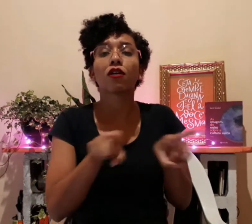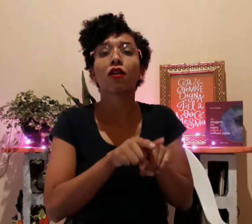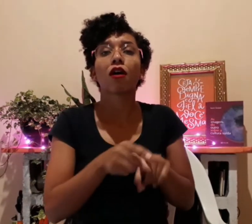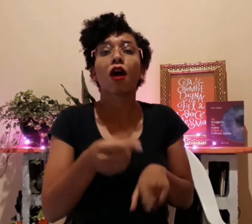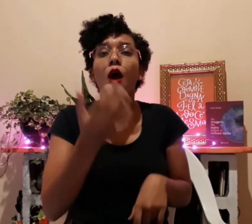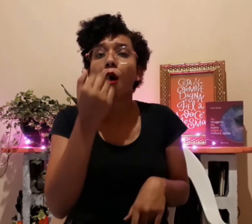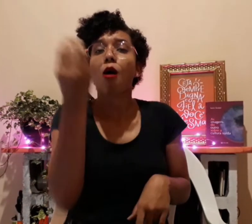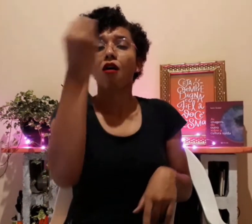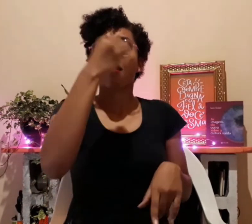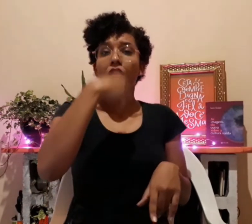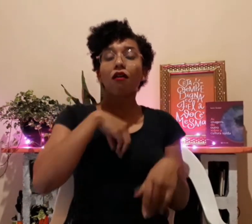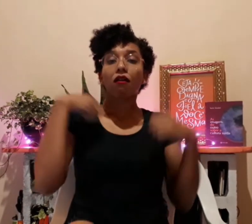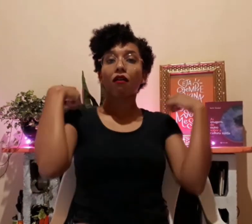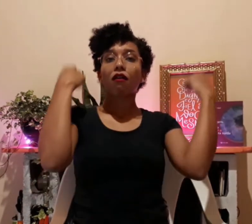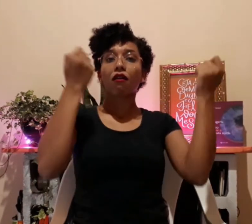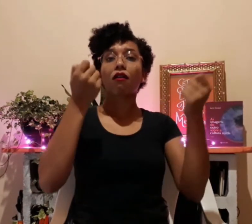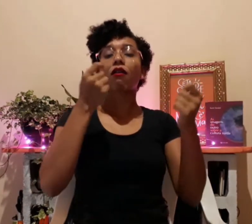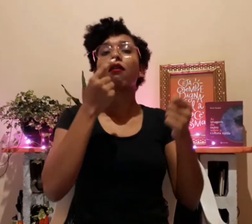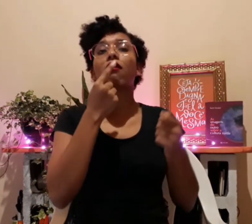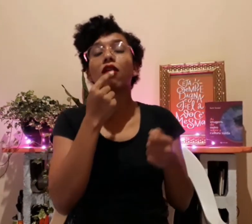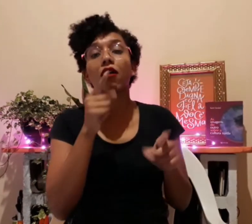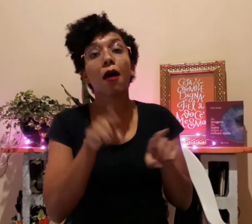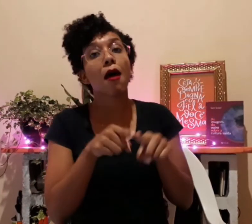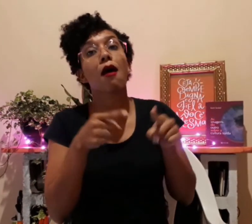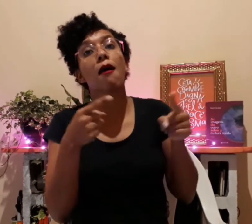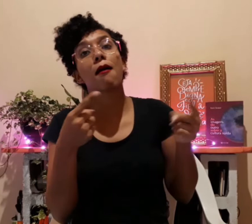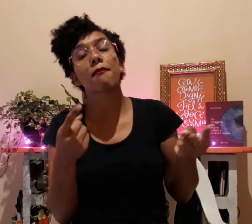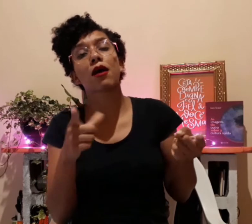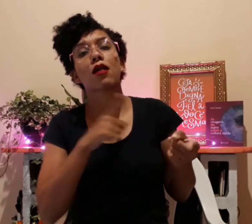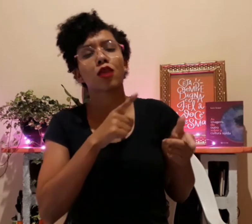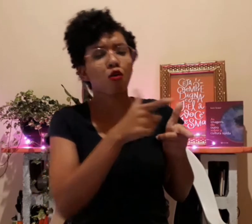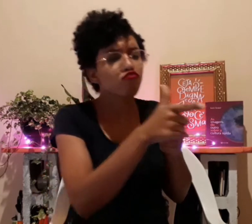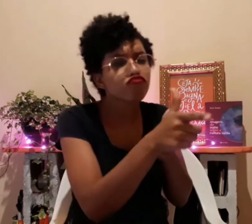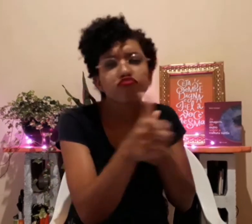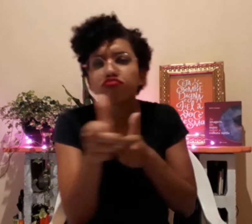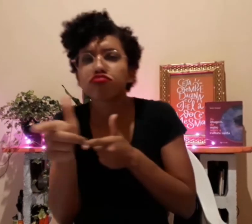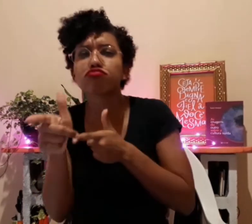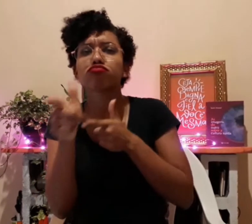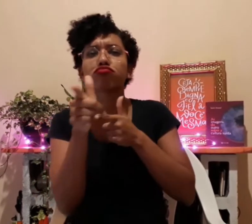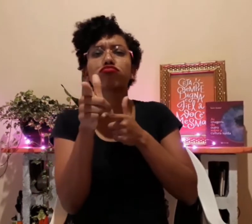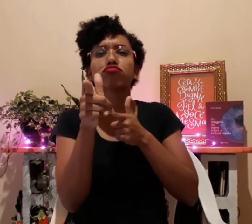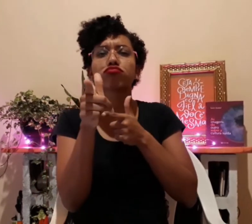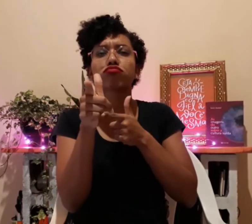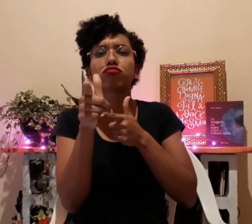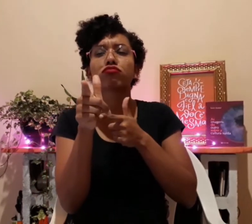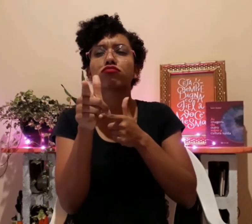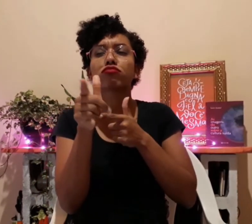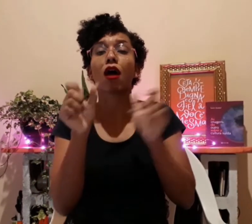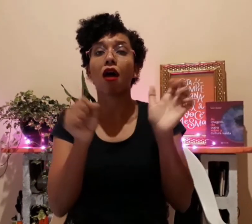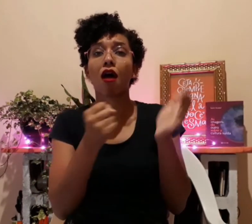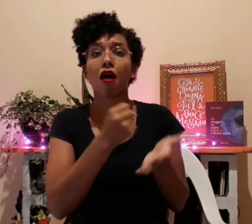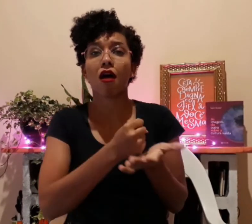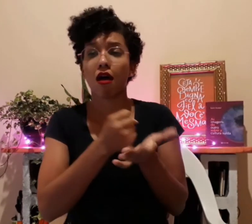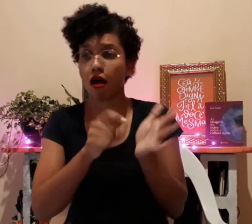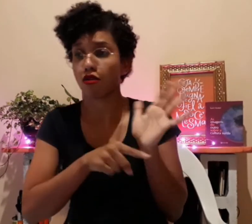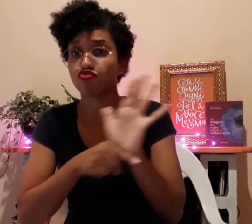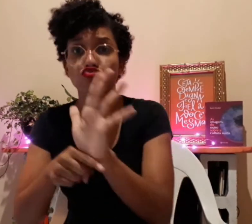Vermelho, certo? E aparece depois quem? O caçador, que vai lá